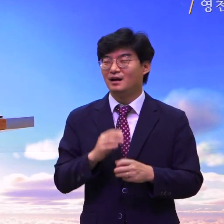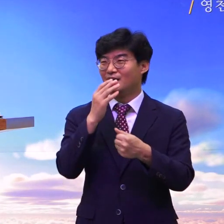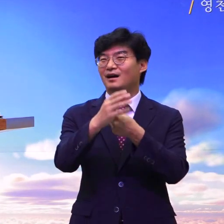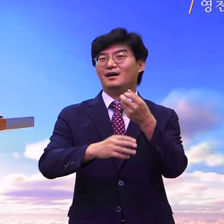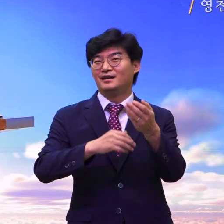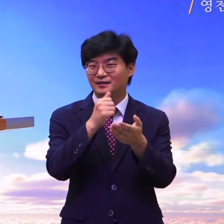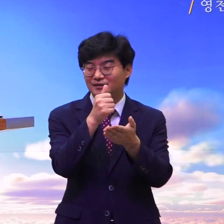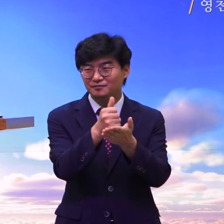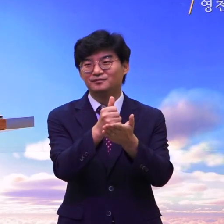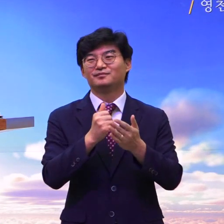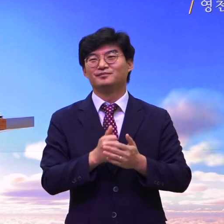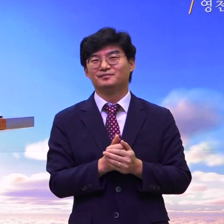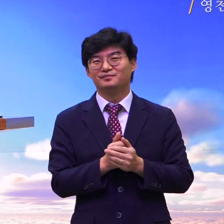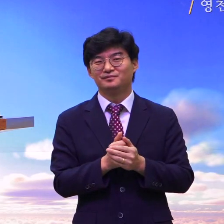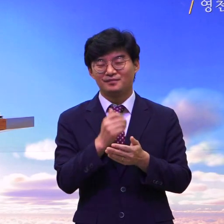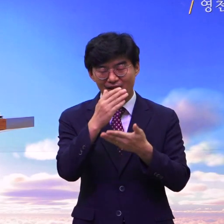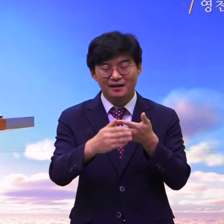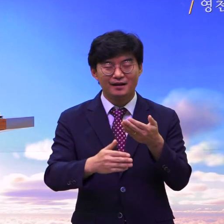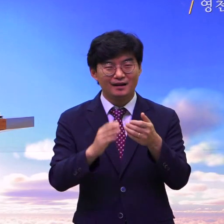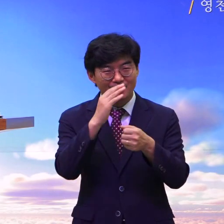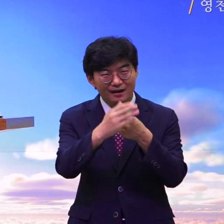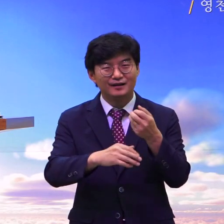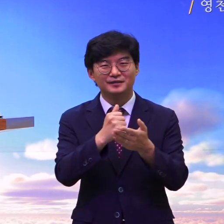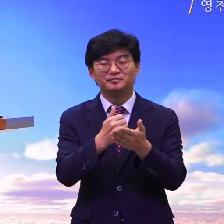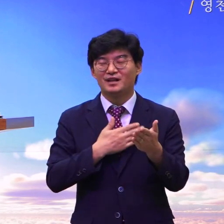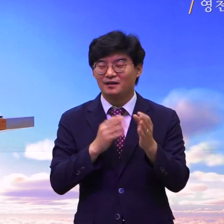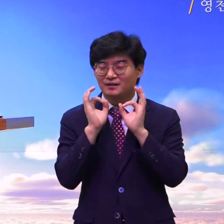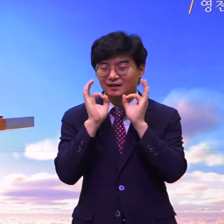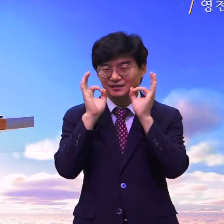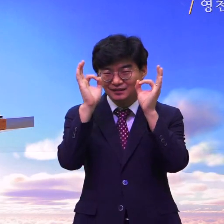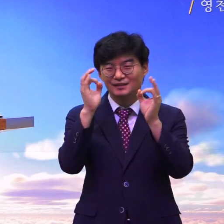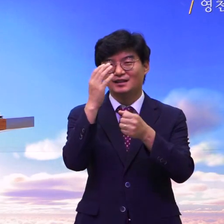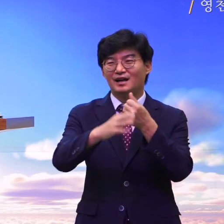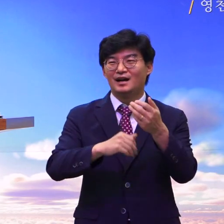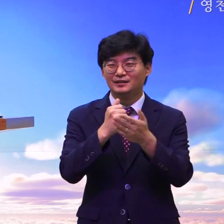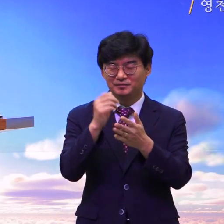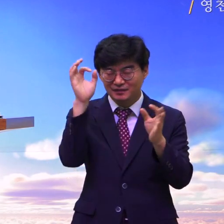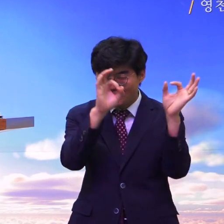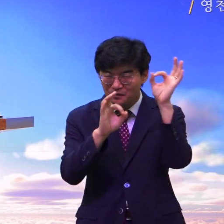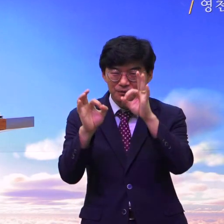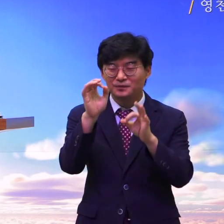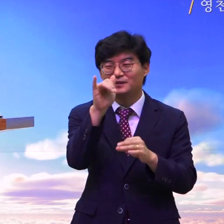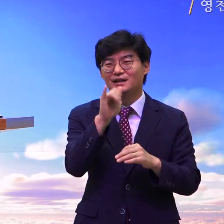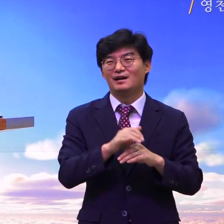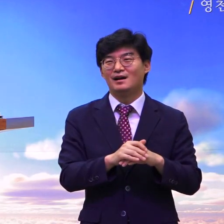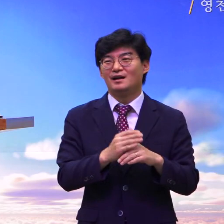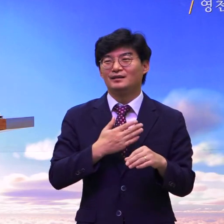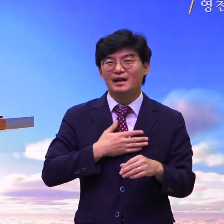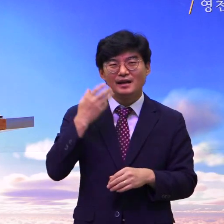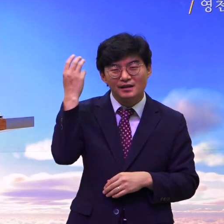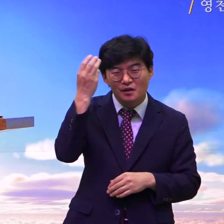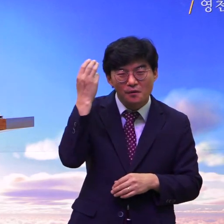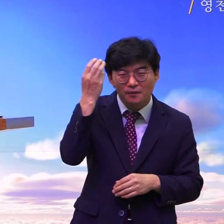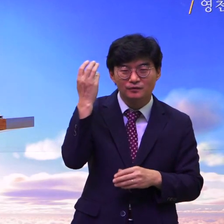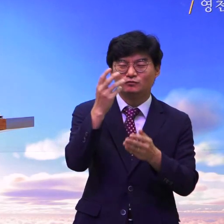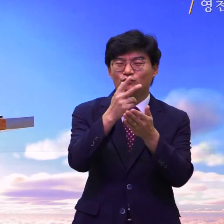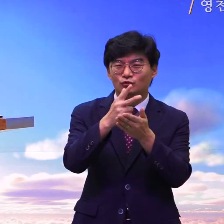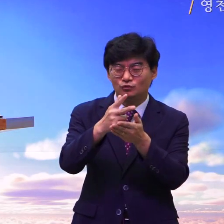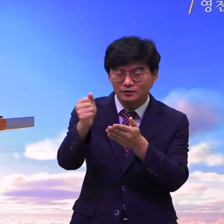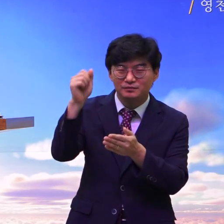하나님이여, 하나님이여, 내가 간절히 하나님을 찾습니다. 내 영혼이 주님을